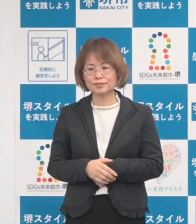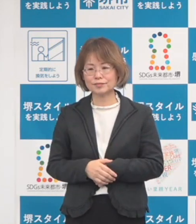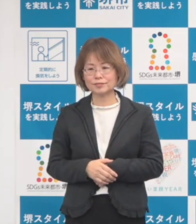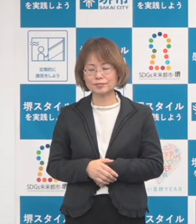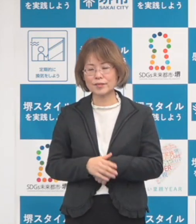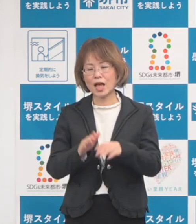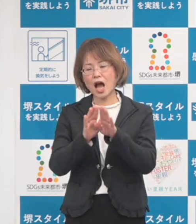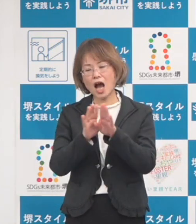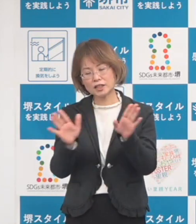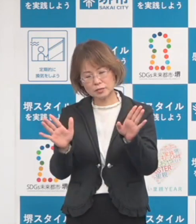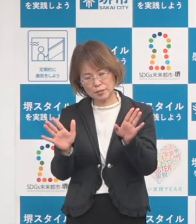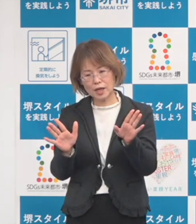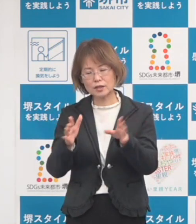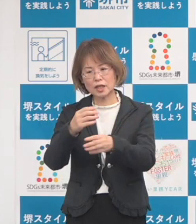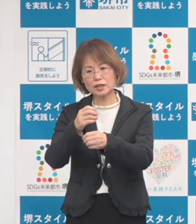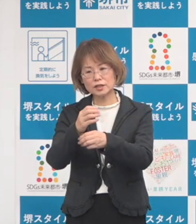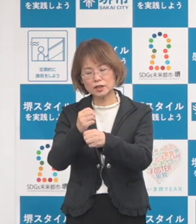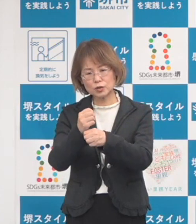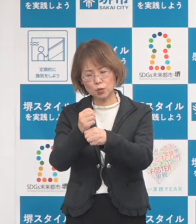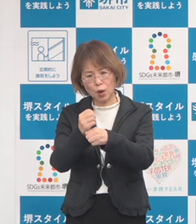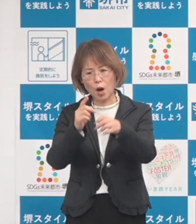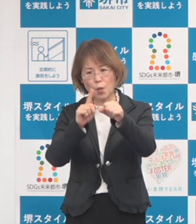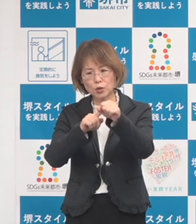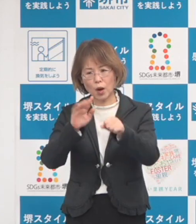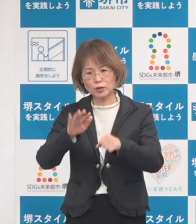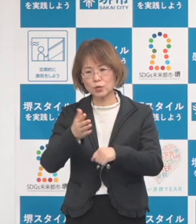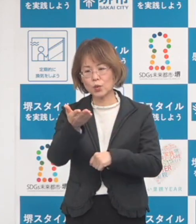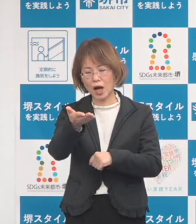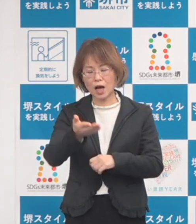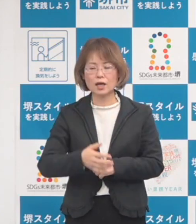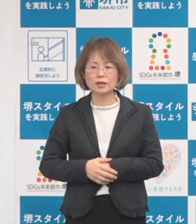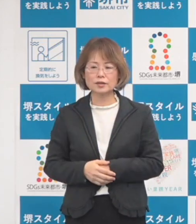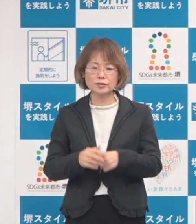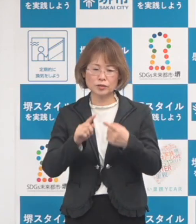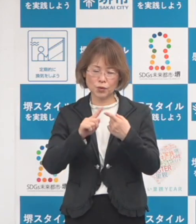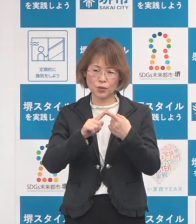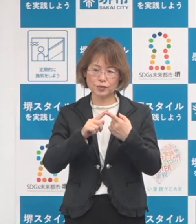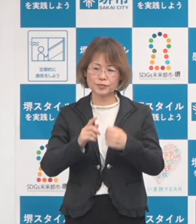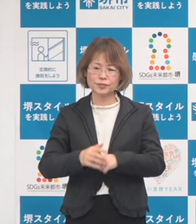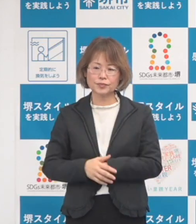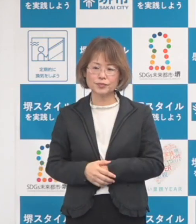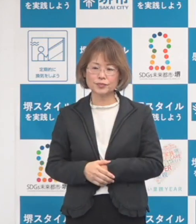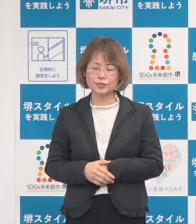時期にめどがあるのかっていうのが1点と、あと、